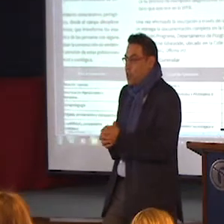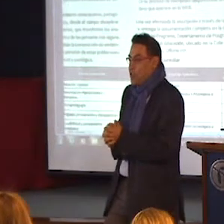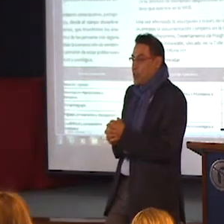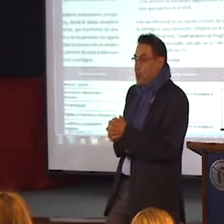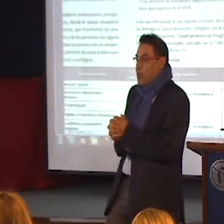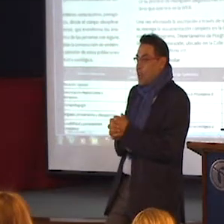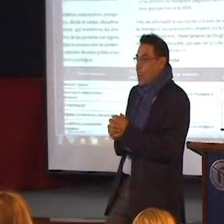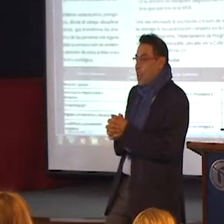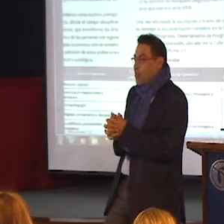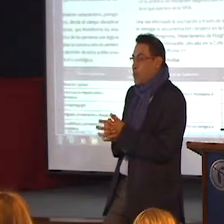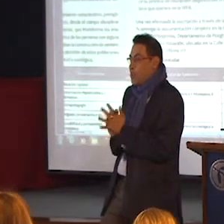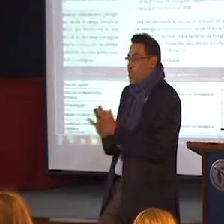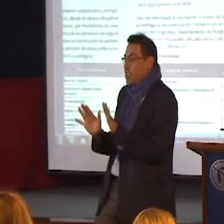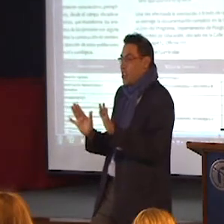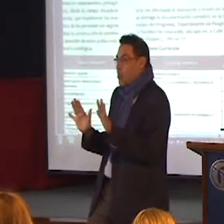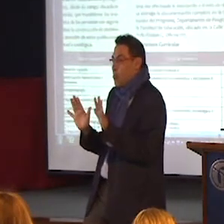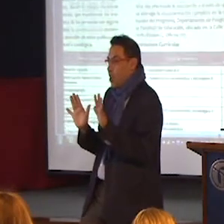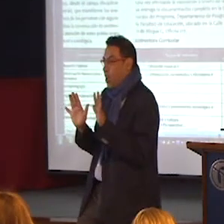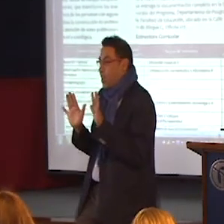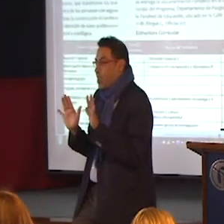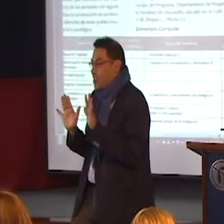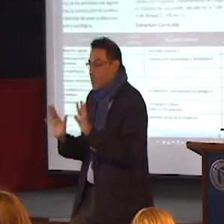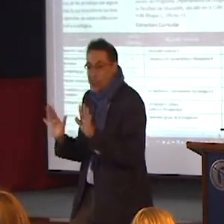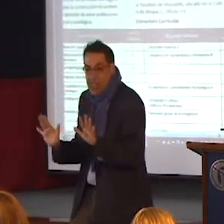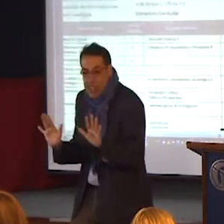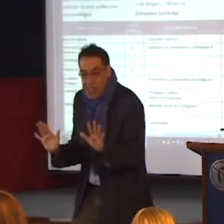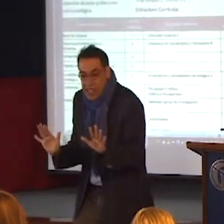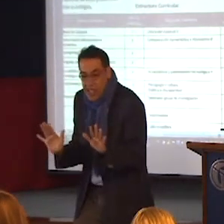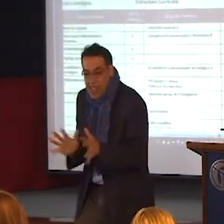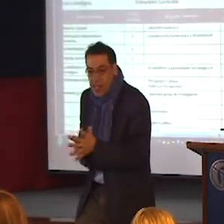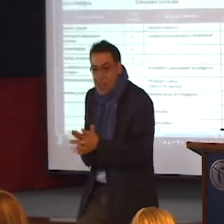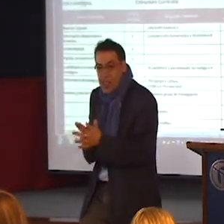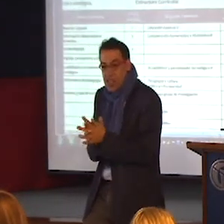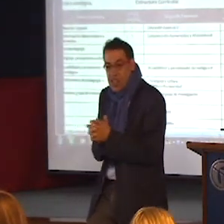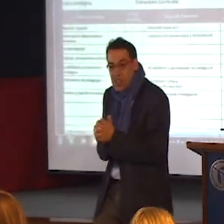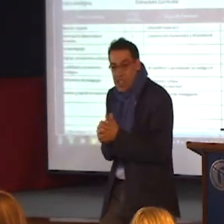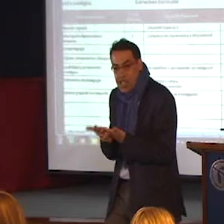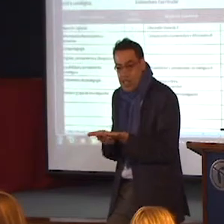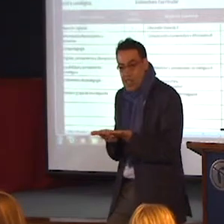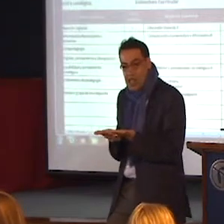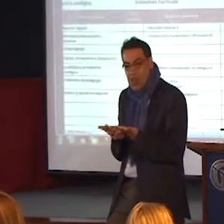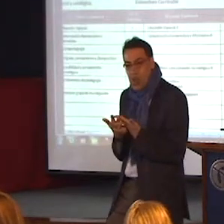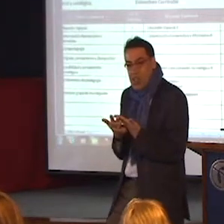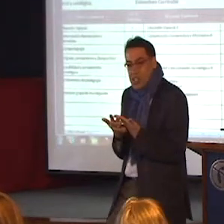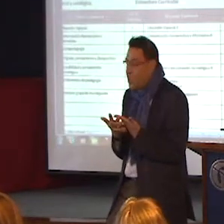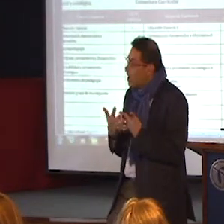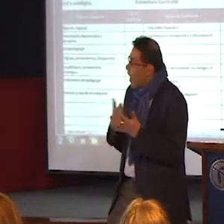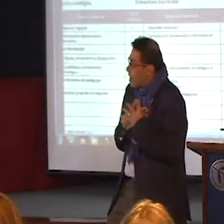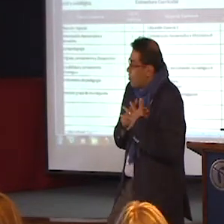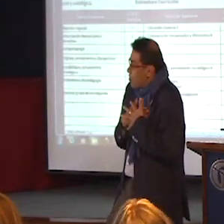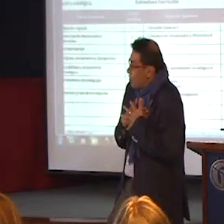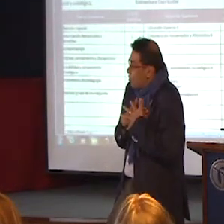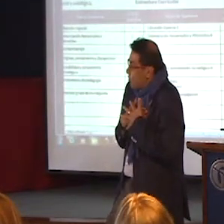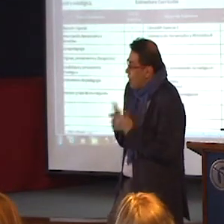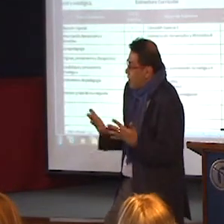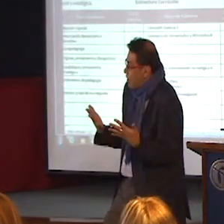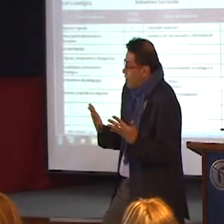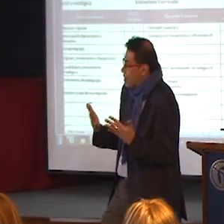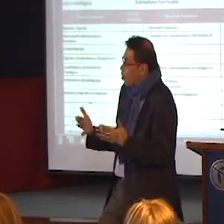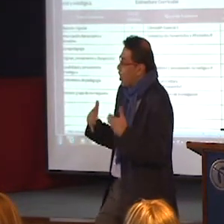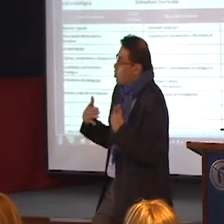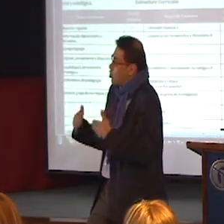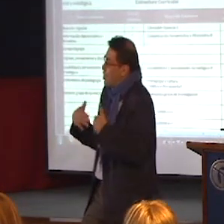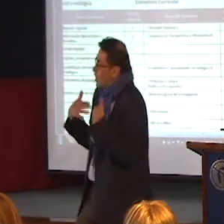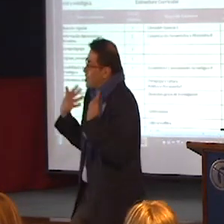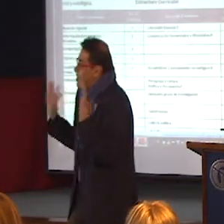al trabajo con personas con discapacidad. Mucha gente tiene una resistencia frente a esto, y esa resistencia obedece a que no